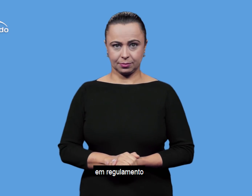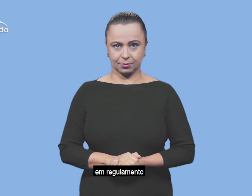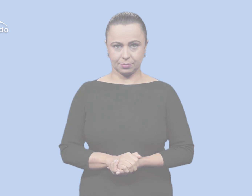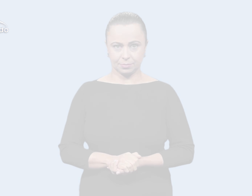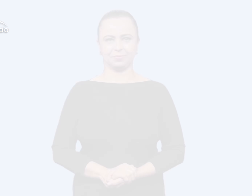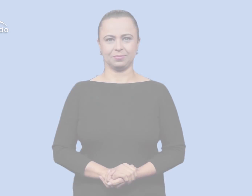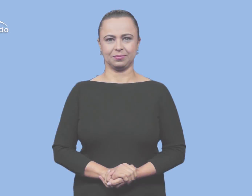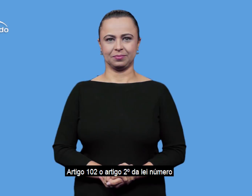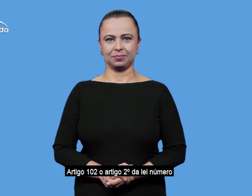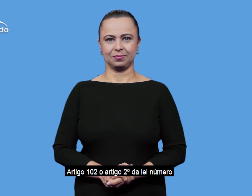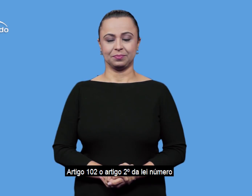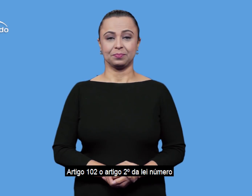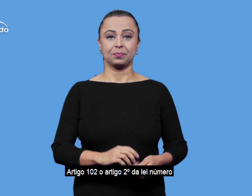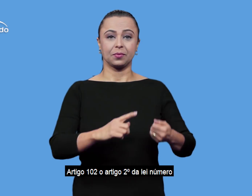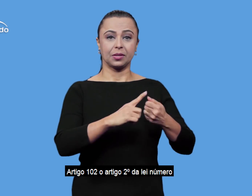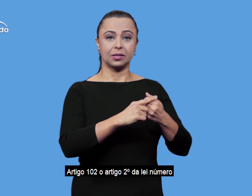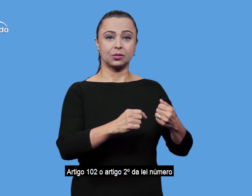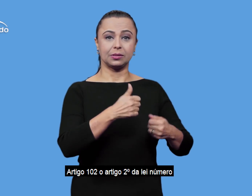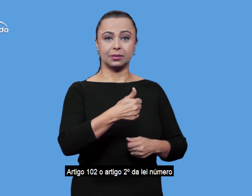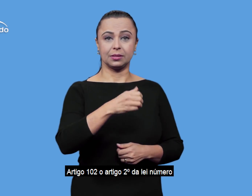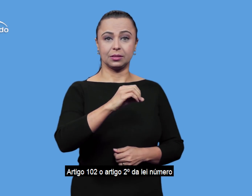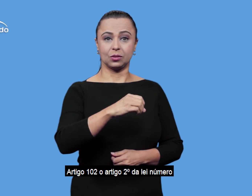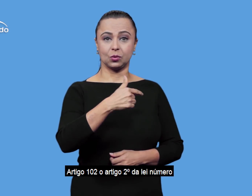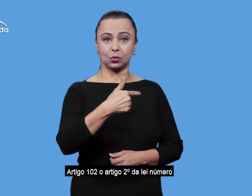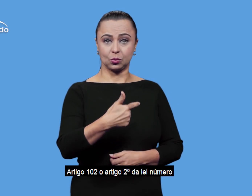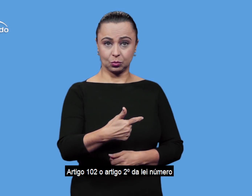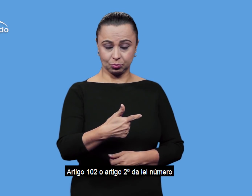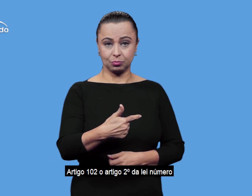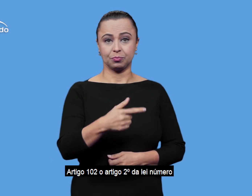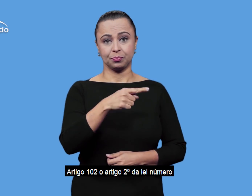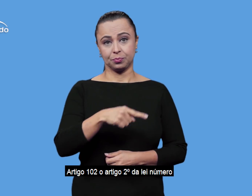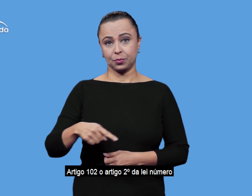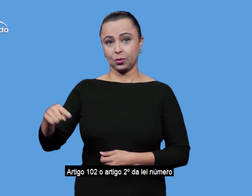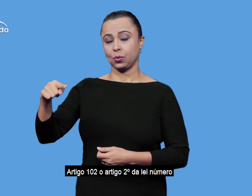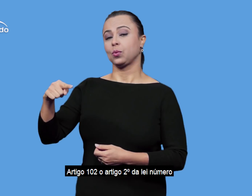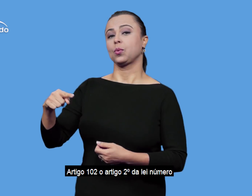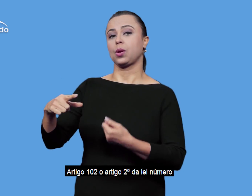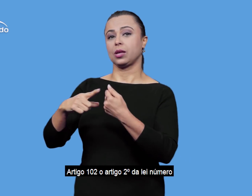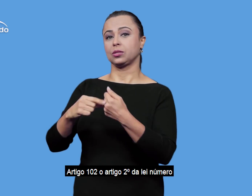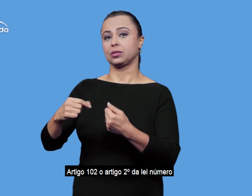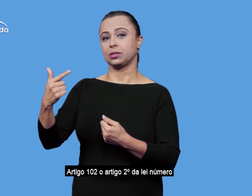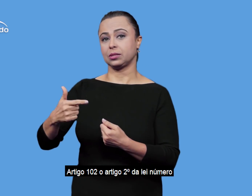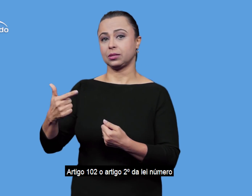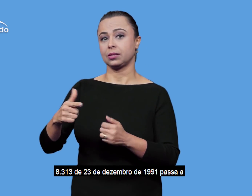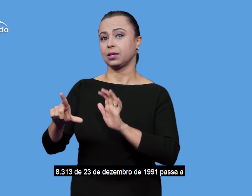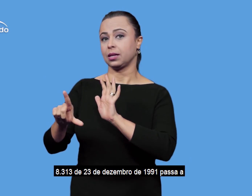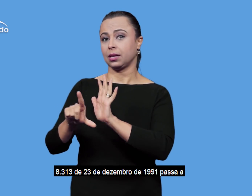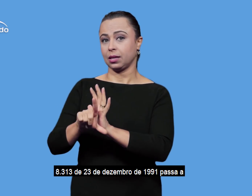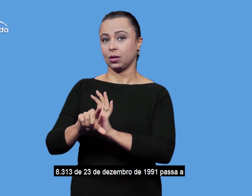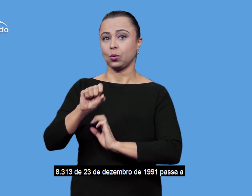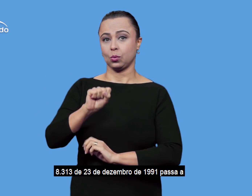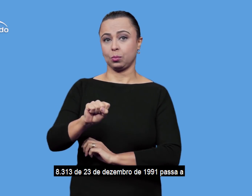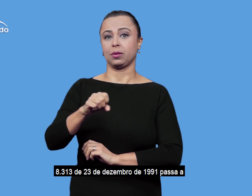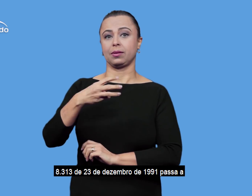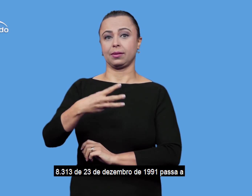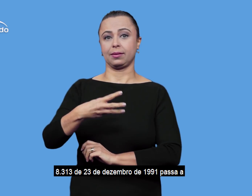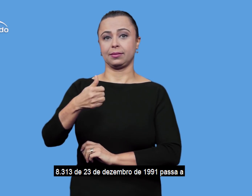o artigo 102 o artigo 2º da lei número 8.313 de 23 de dezembro